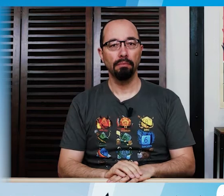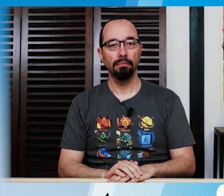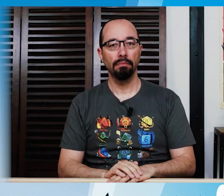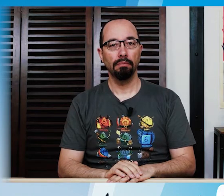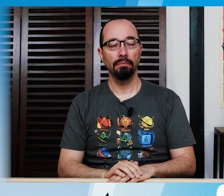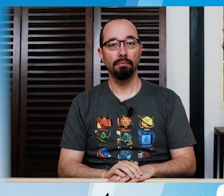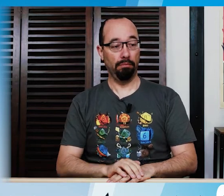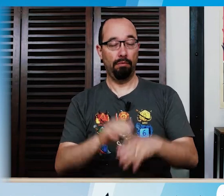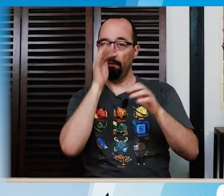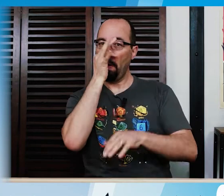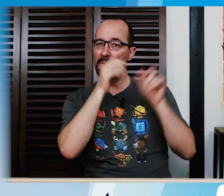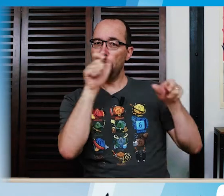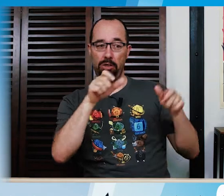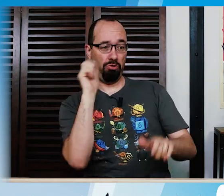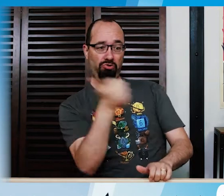de mouches.